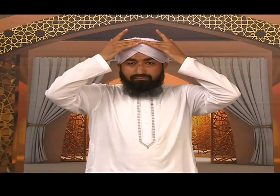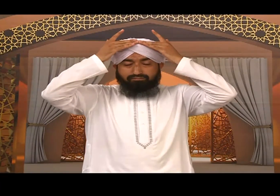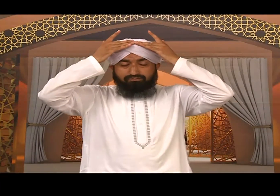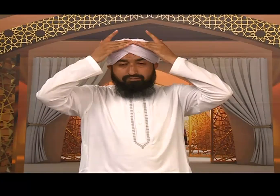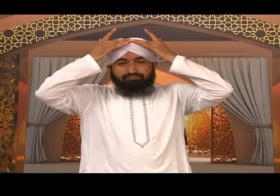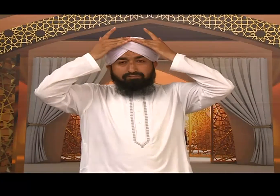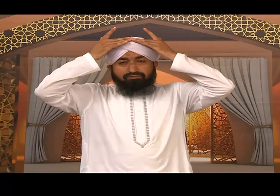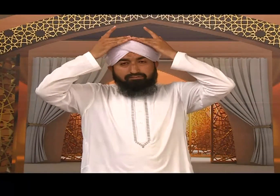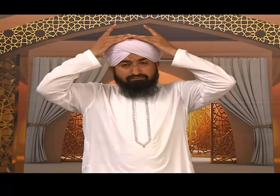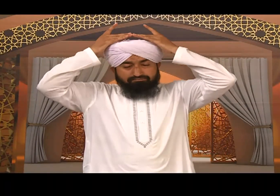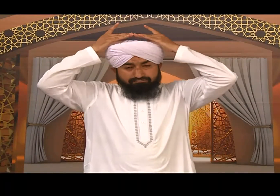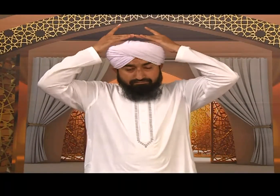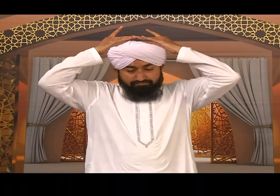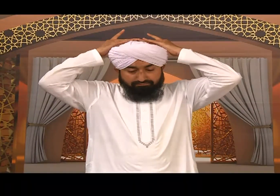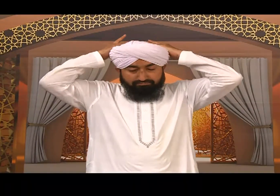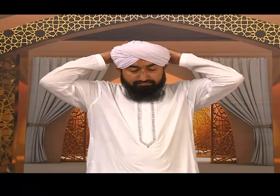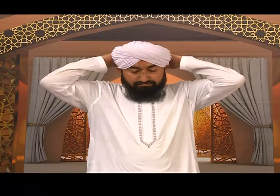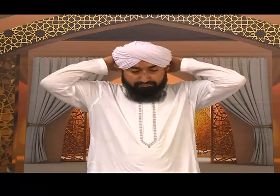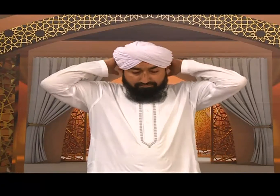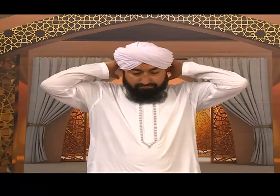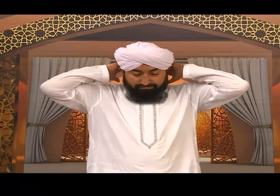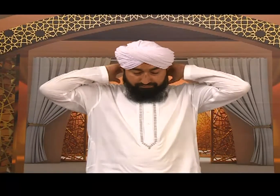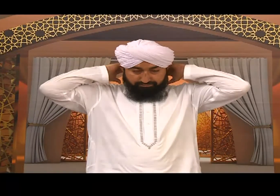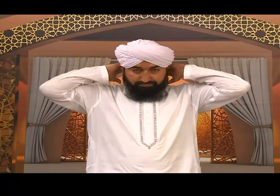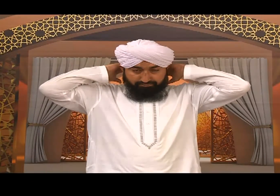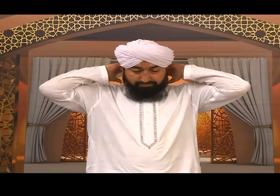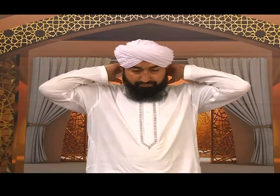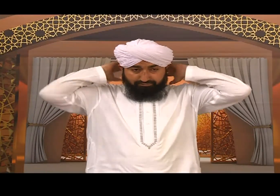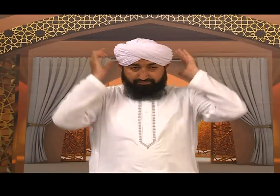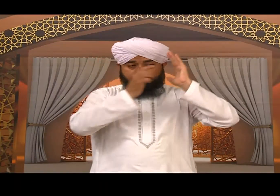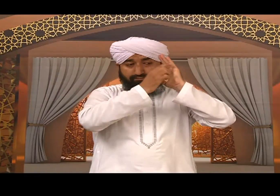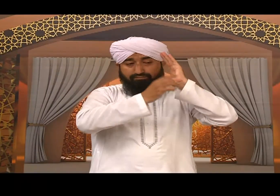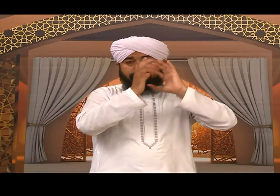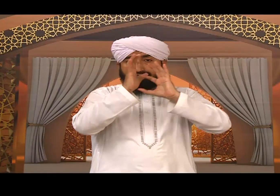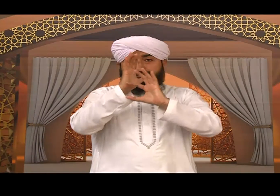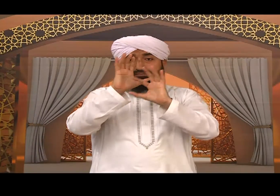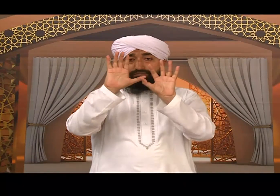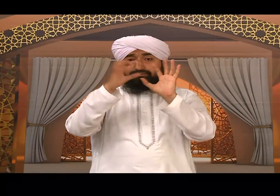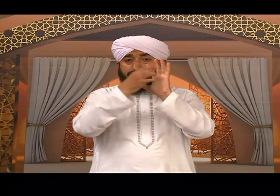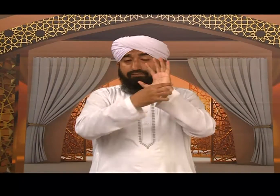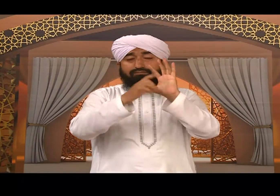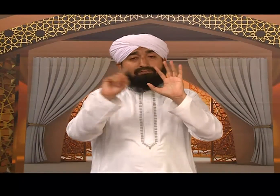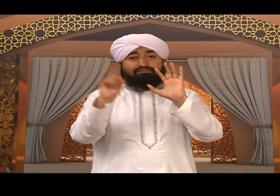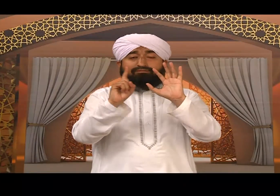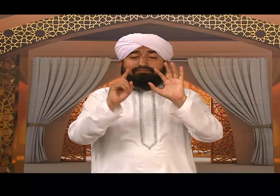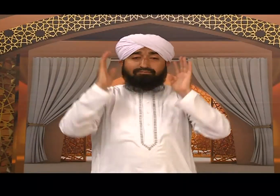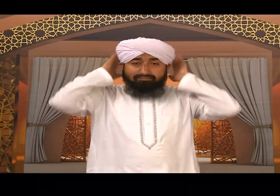پر رکھ کر کھینچتے ہوئے گدی تک اس طرح لے جائیں کہ ہتھیلیاں سر سے جدا رہیں۔ پھر گدی سے ہتھیلیاں کھینچتے